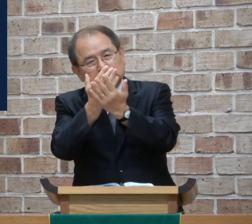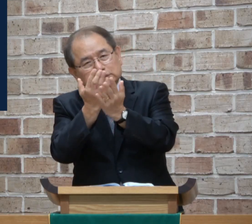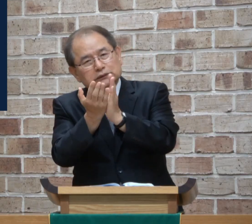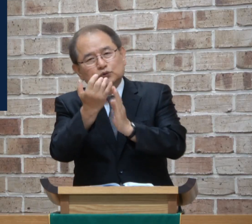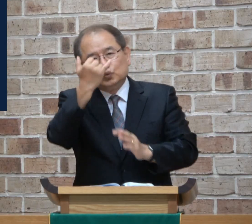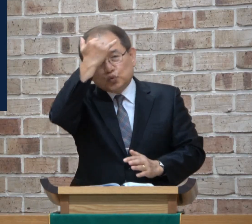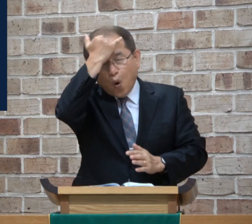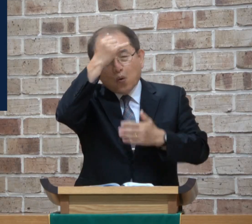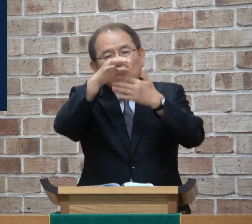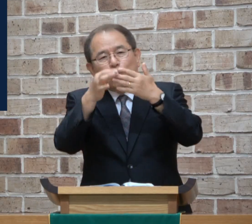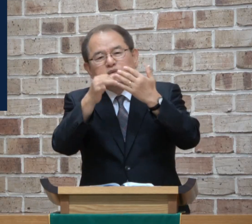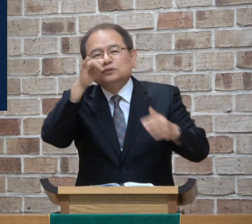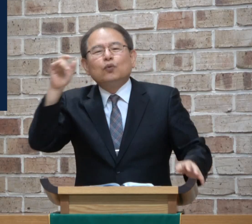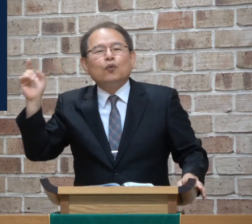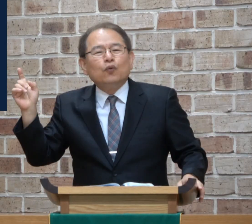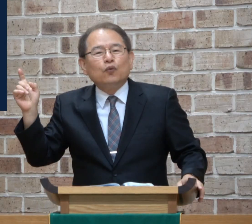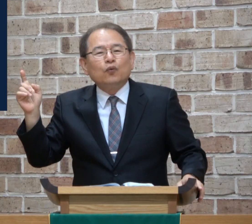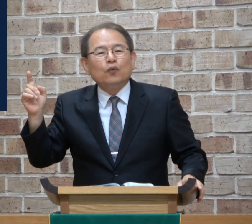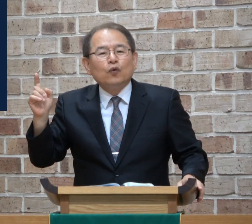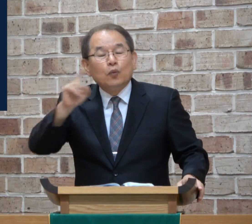8가지 덕목이 있습니다.